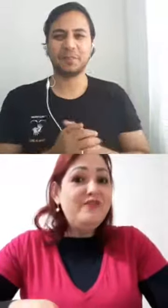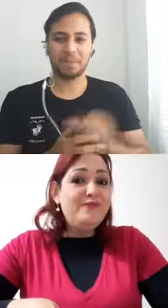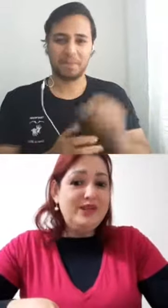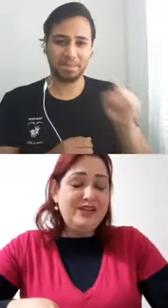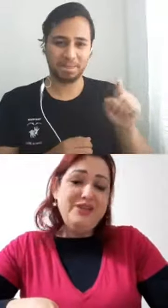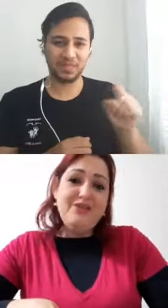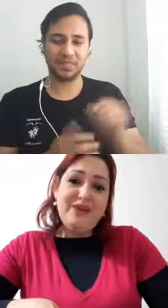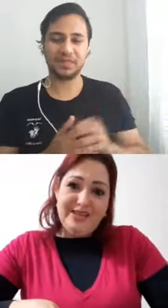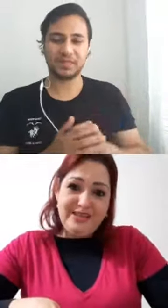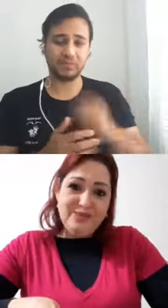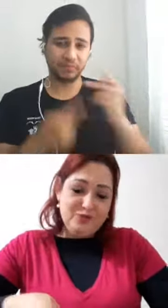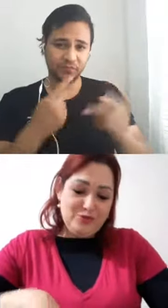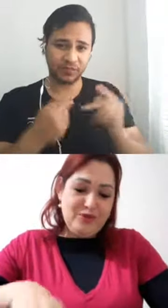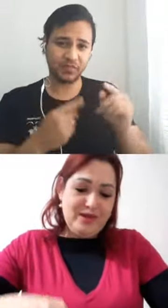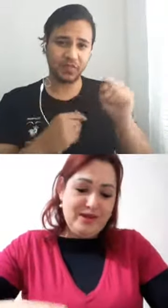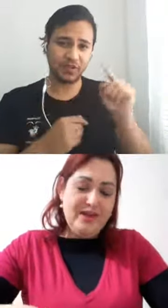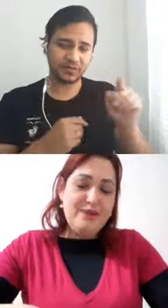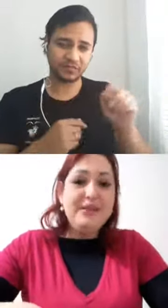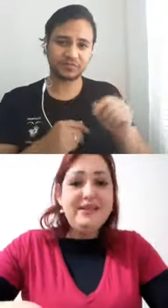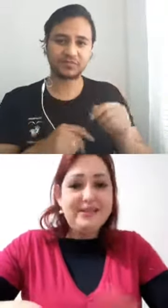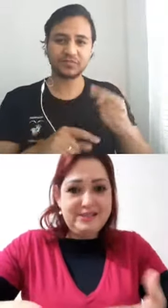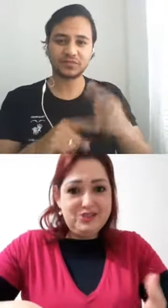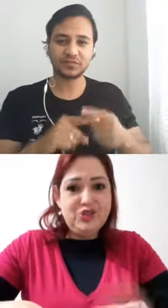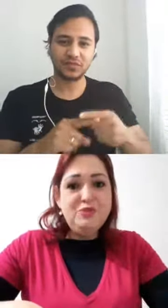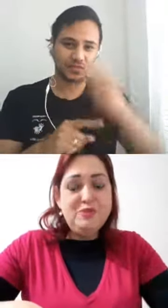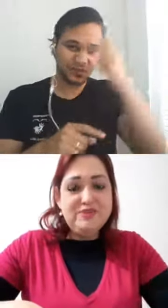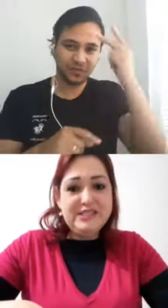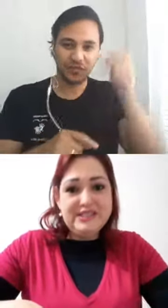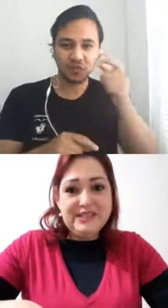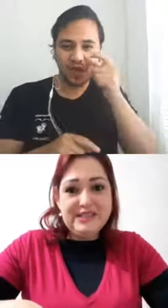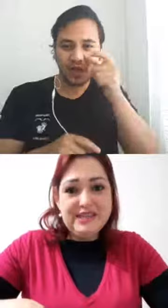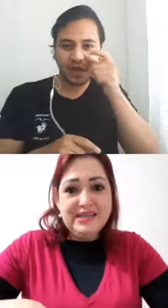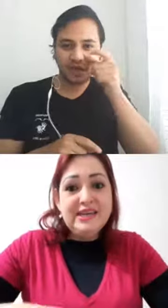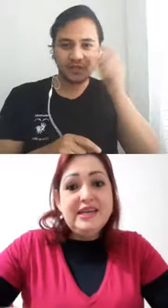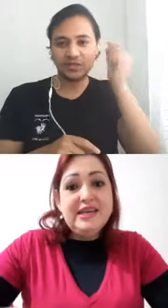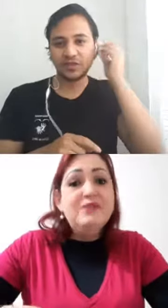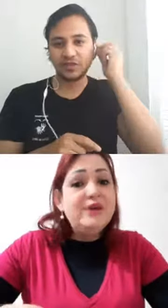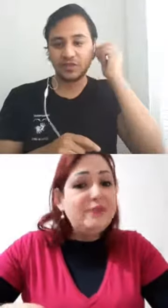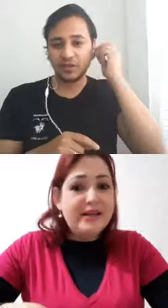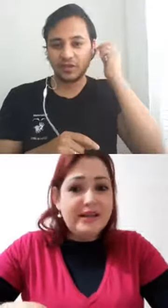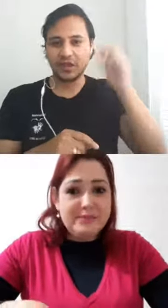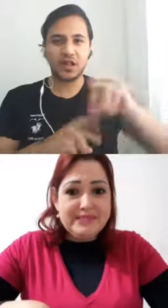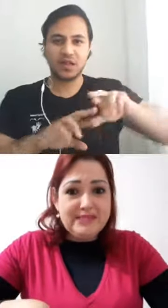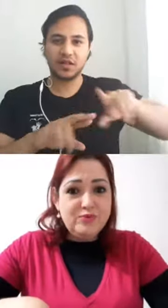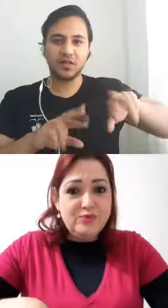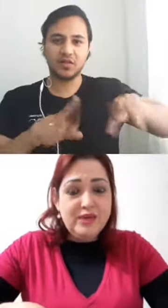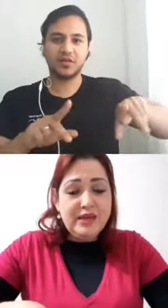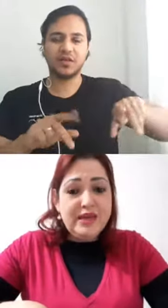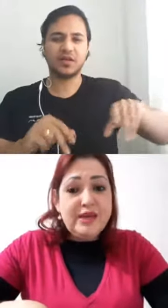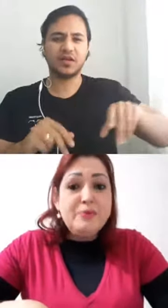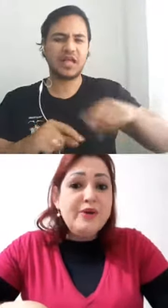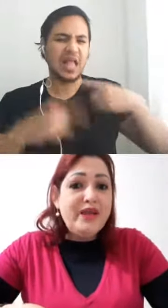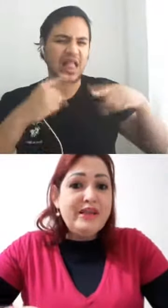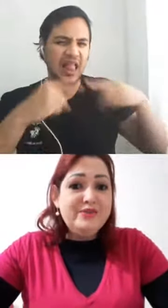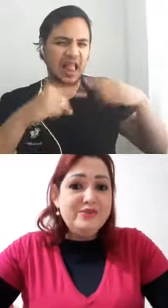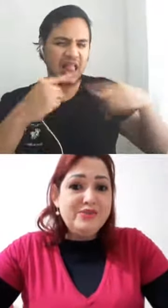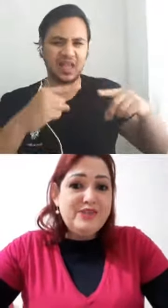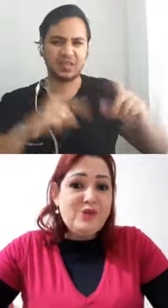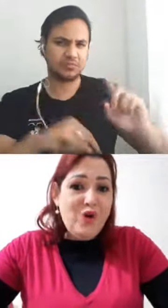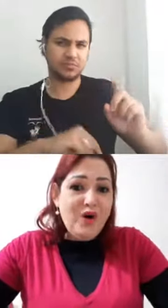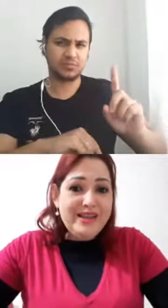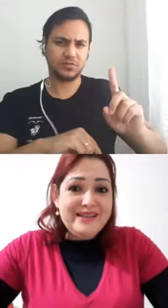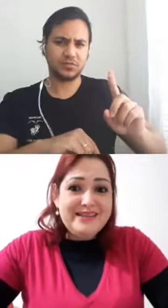já. A gente fala isso, para quem está assistindo, para vocês entenderem, não é uma reclamação. Porque, olha, eu estou